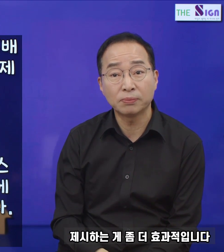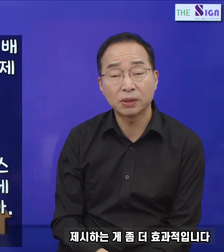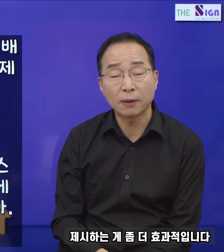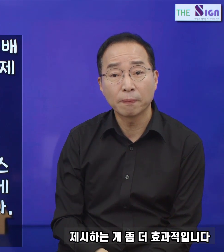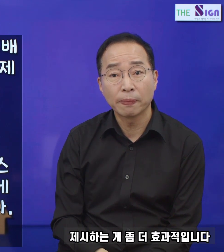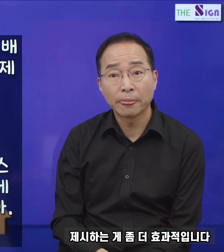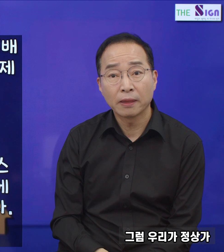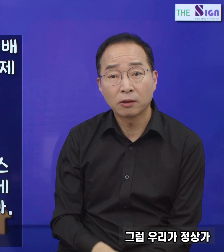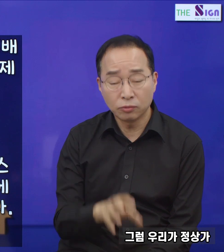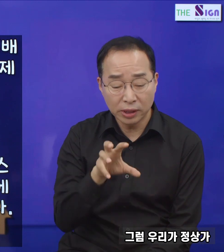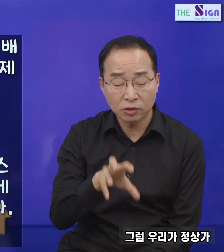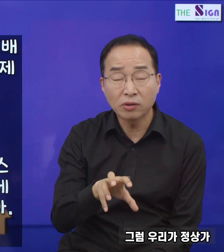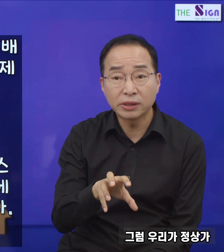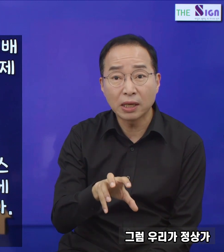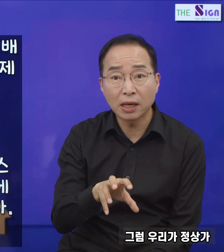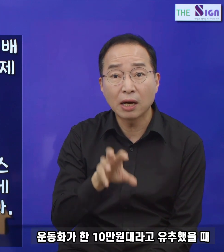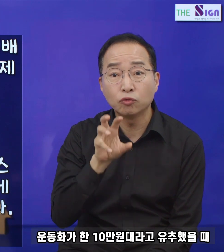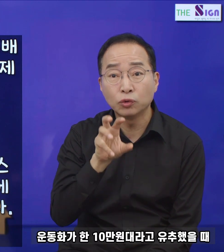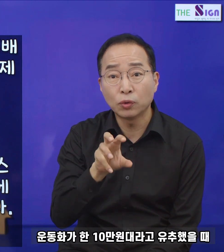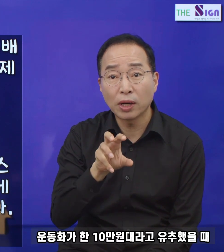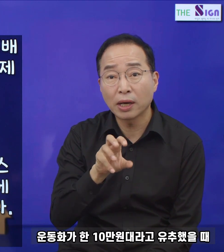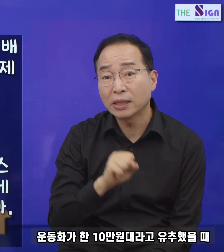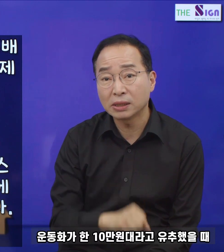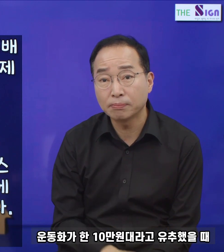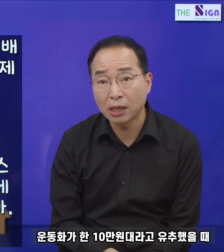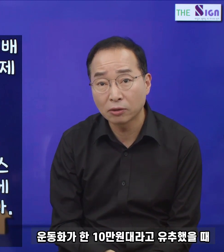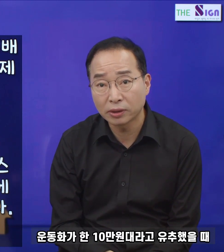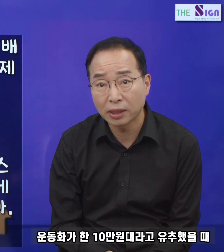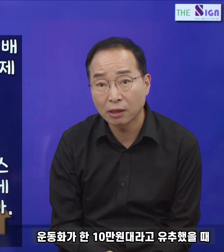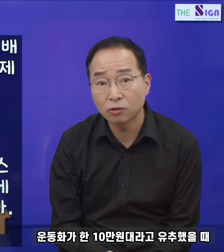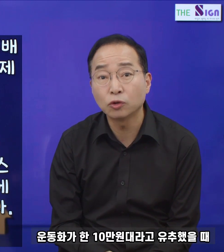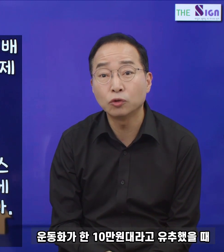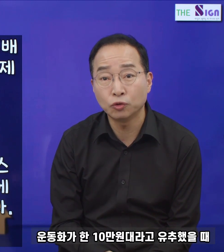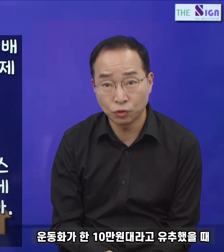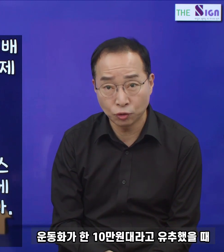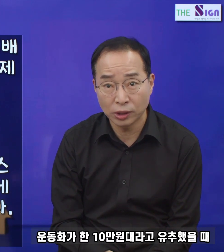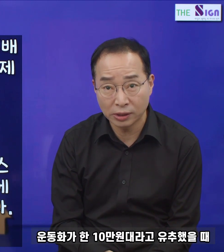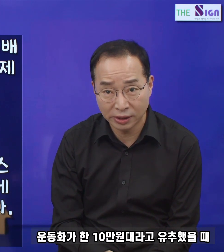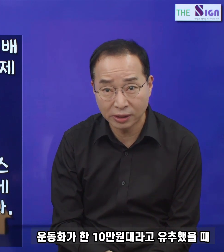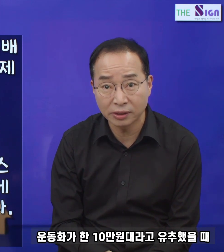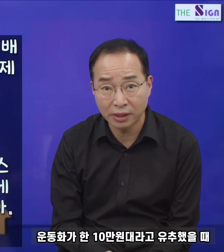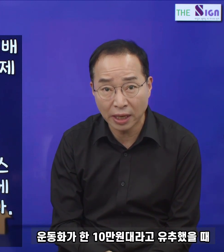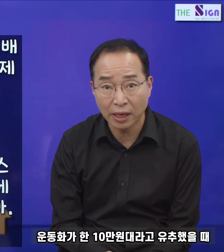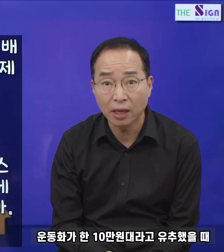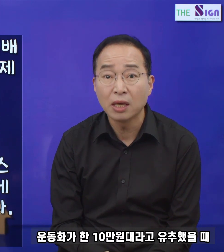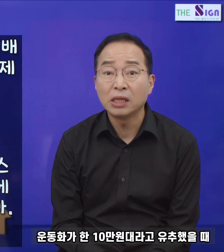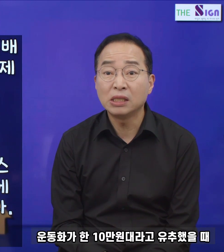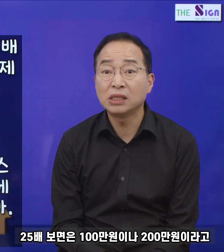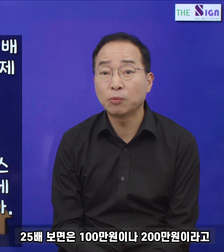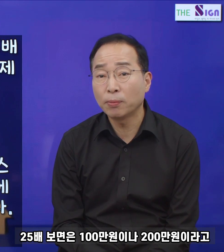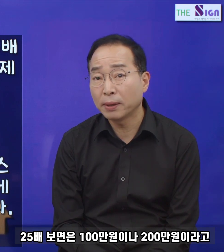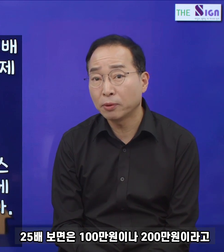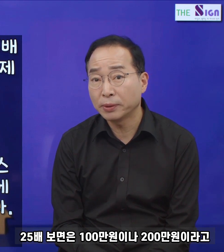효과적입니다. 그럼 우리가 정상가 운동화가 한 10만원대라고 유추했을 때 25배